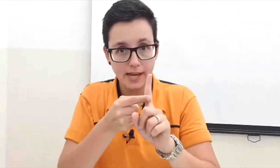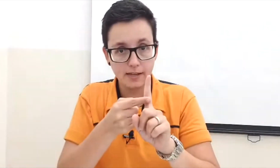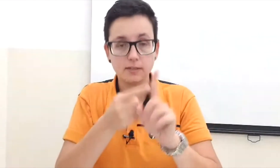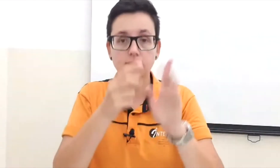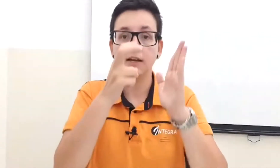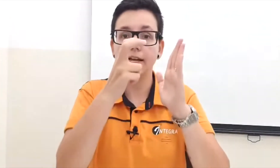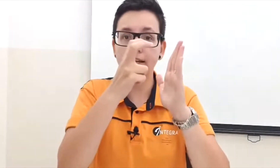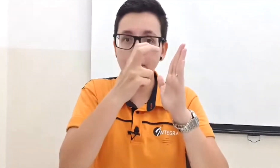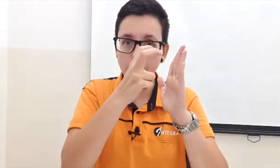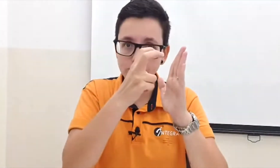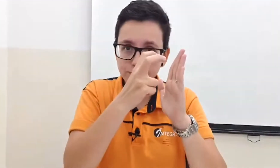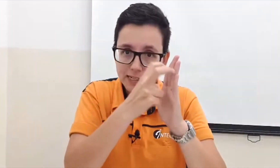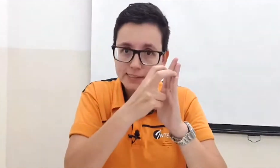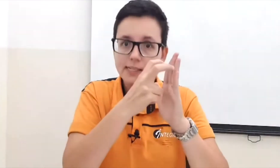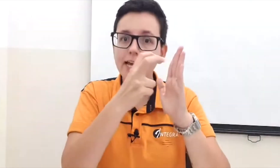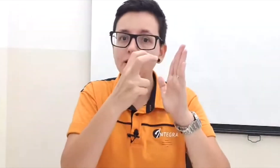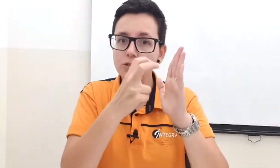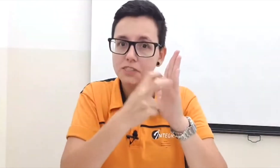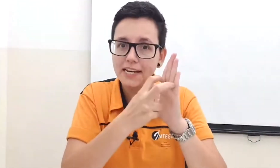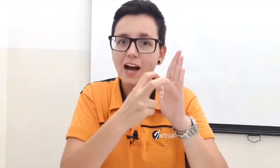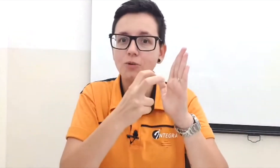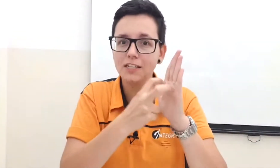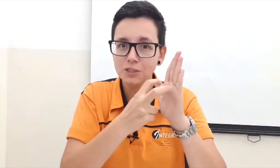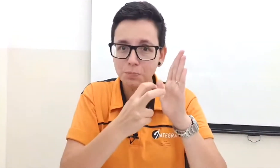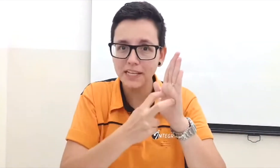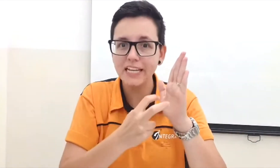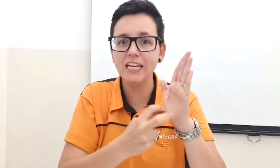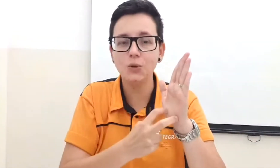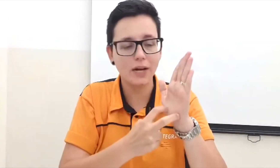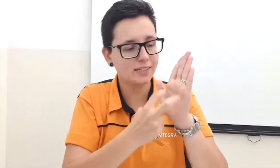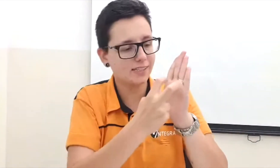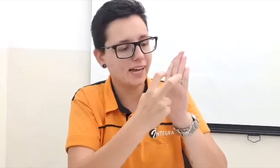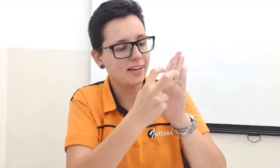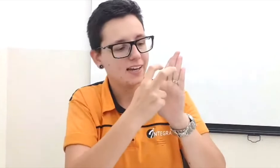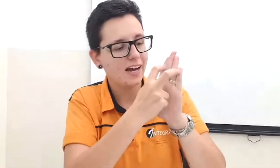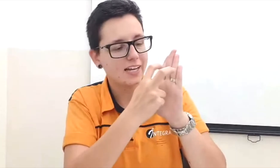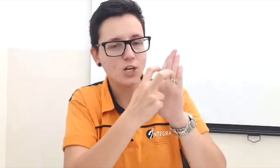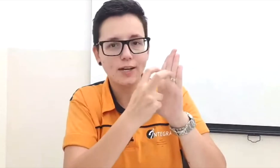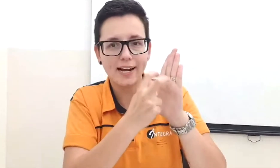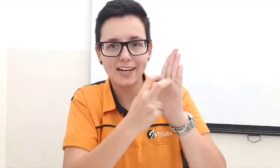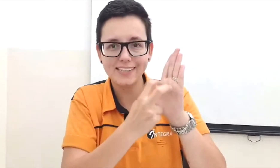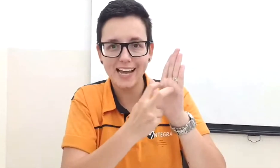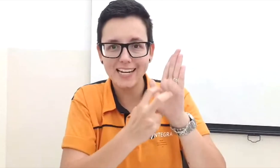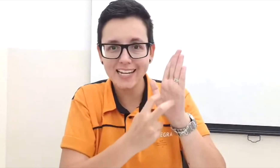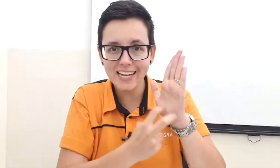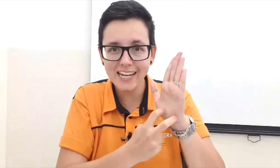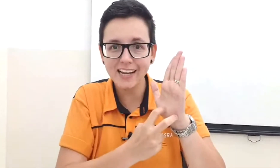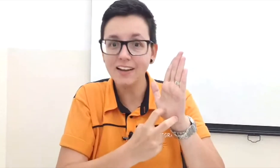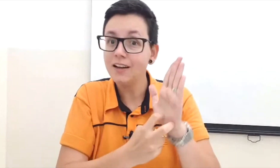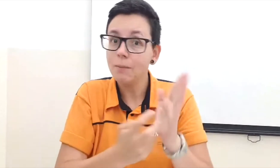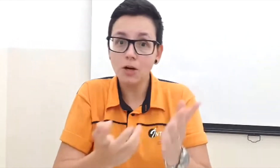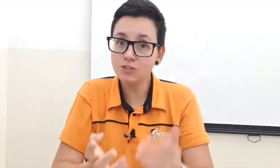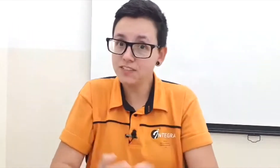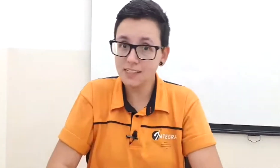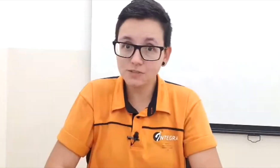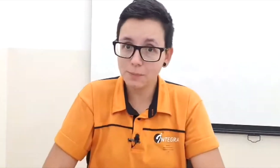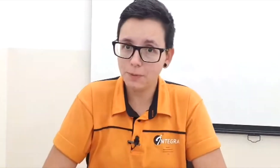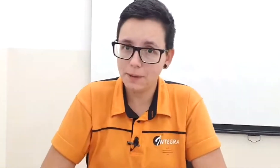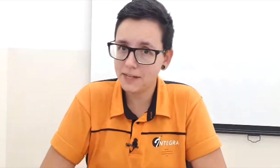gravidez e depois fazer o sinal das pílulas, né? Aqui, ó, da cartelinha. Pode fazer, não tem problema